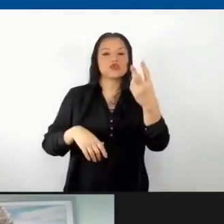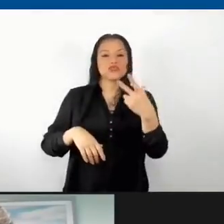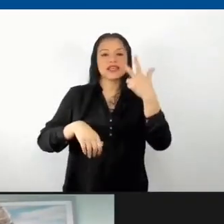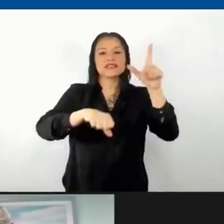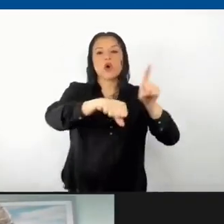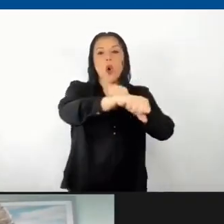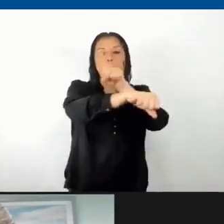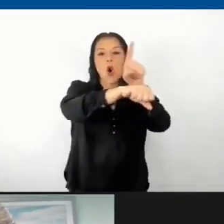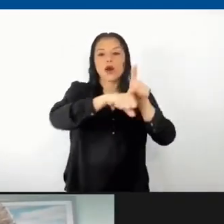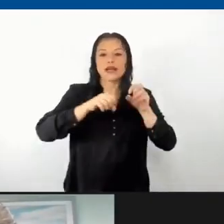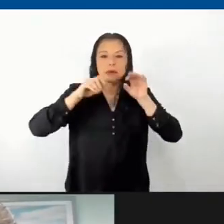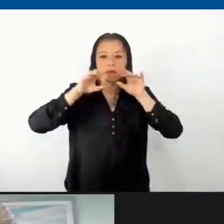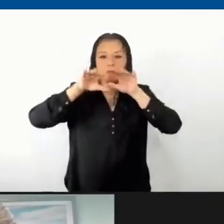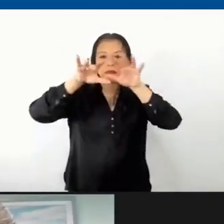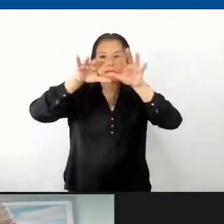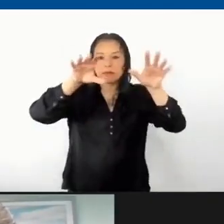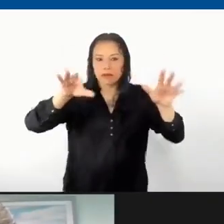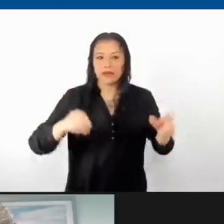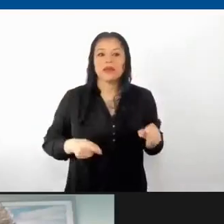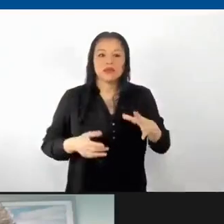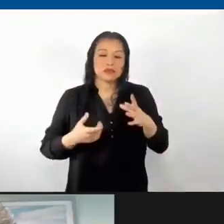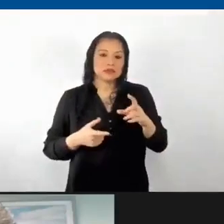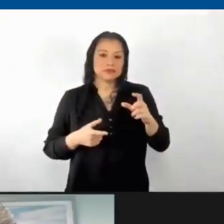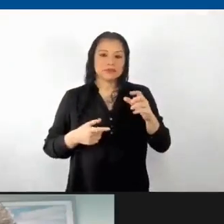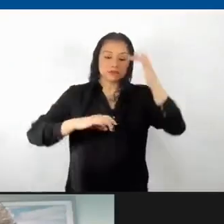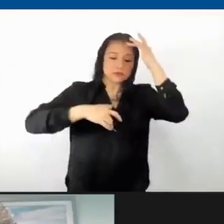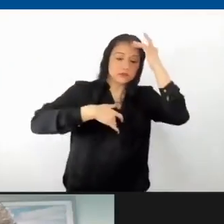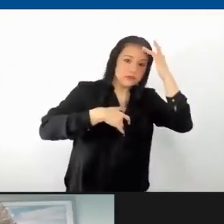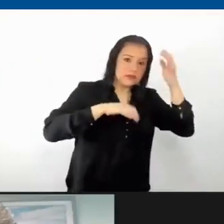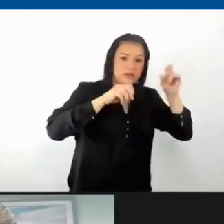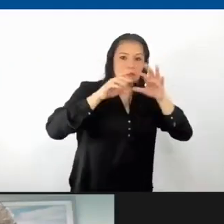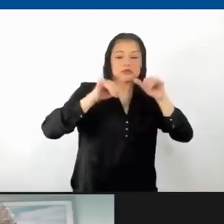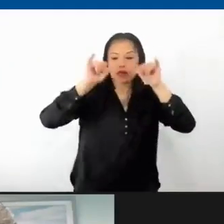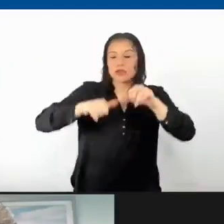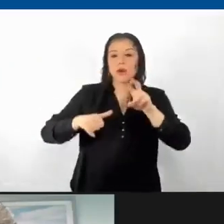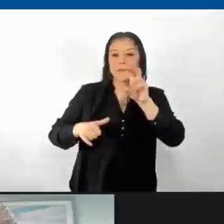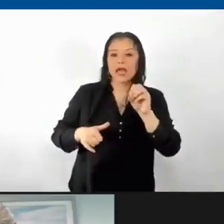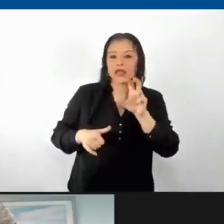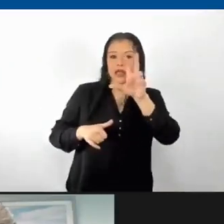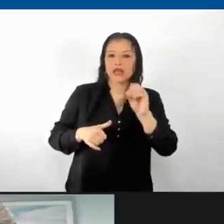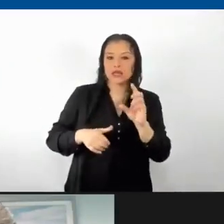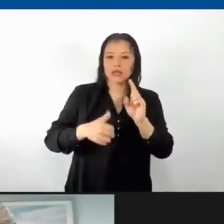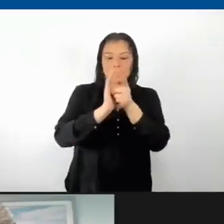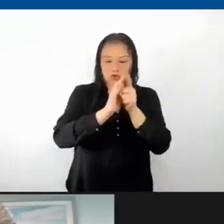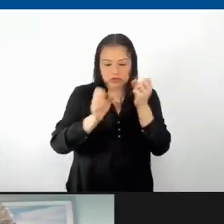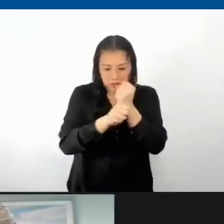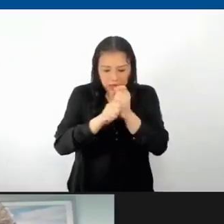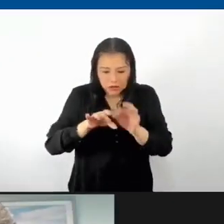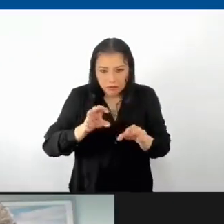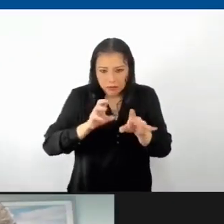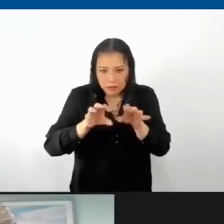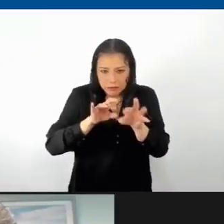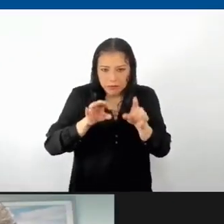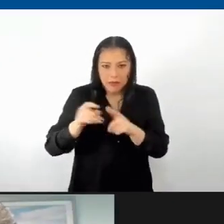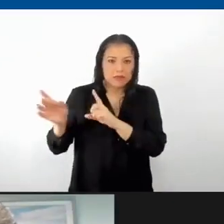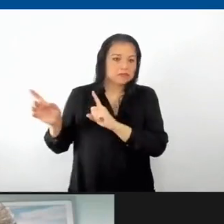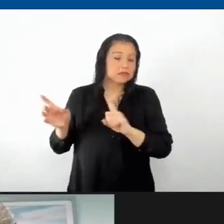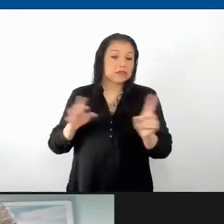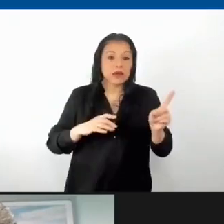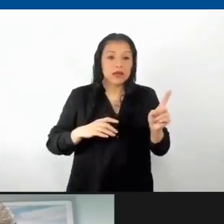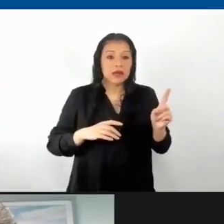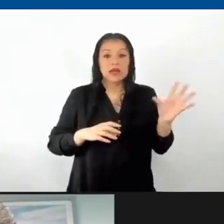2 o 3 horas. Entonces el infectado se quedó allí 20, 30, 40 minutos trabajando, haciendo cosas,